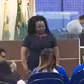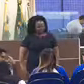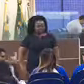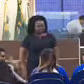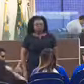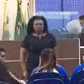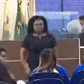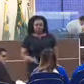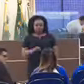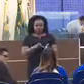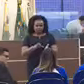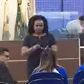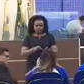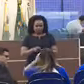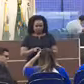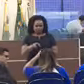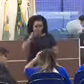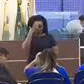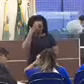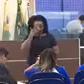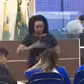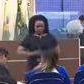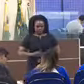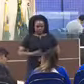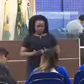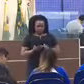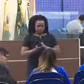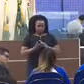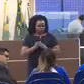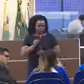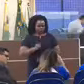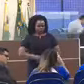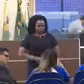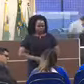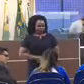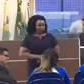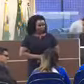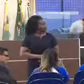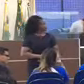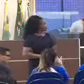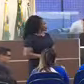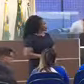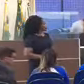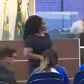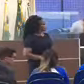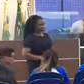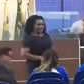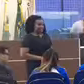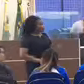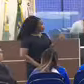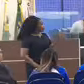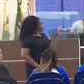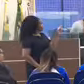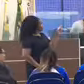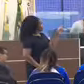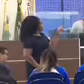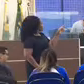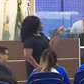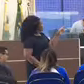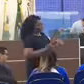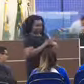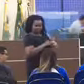seu trabalho, porque há muito tempo Paranaguá não via um canal de comunicação presente nas sessões, sejam